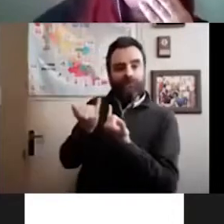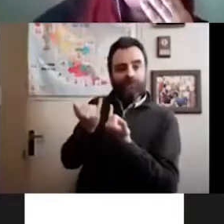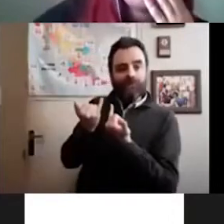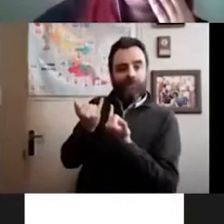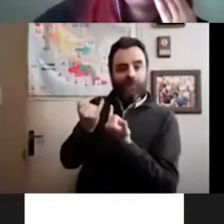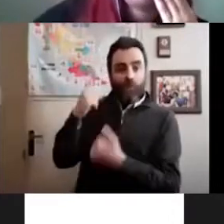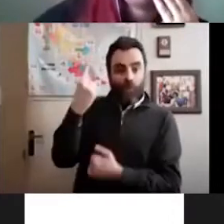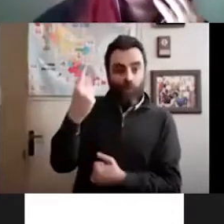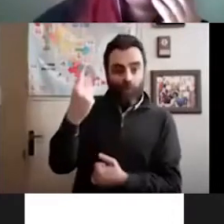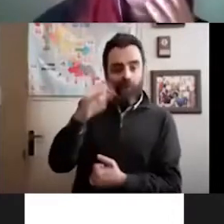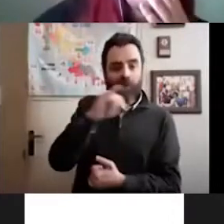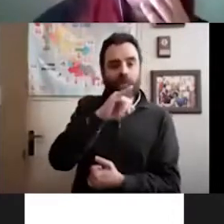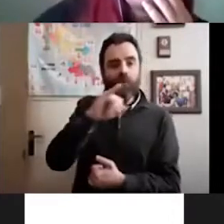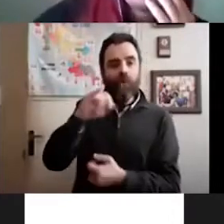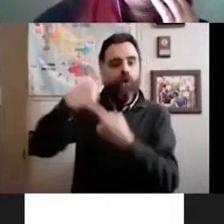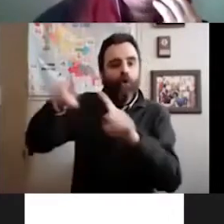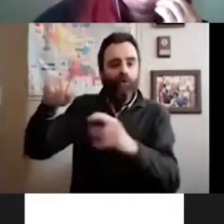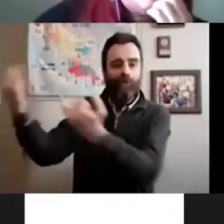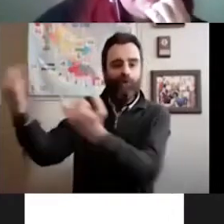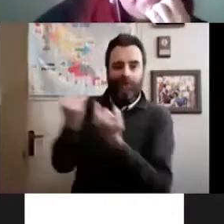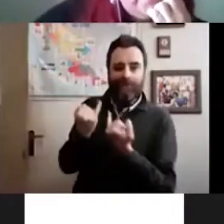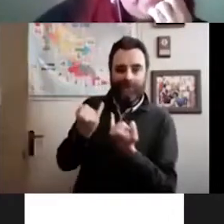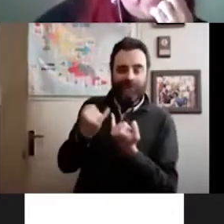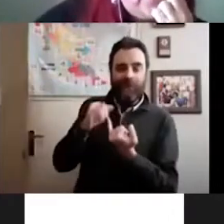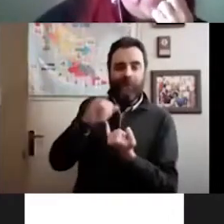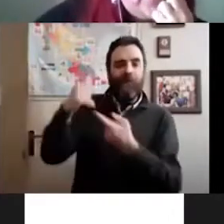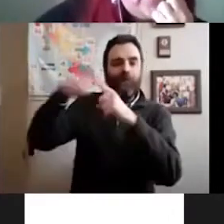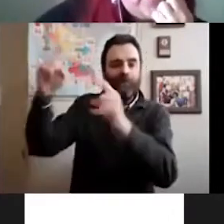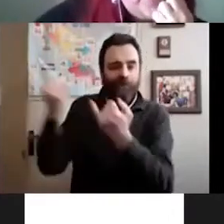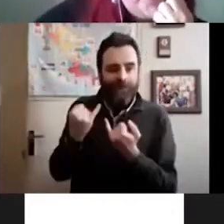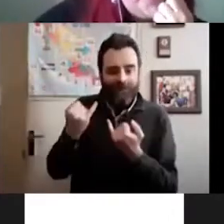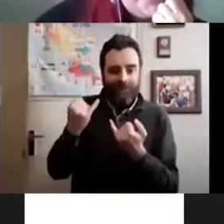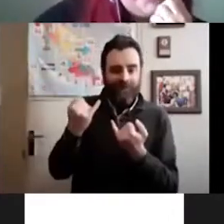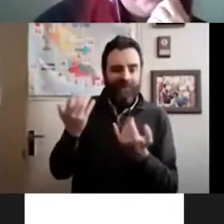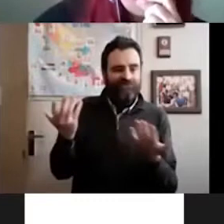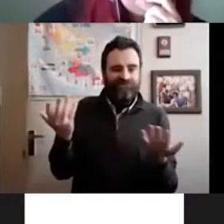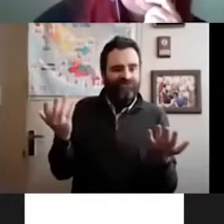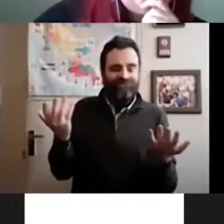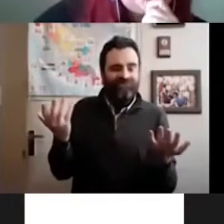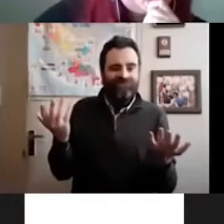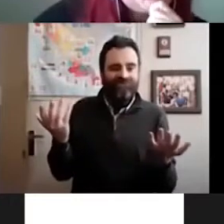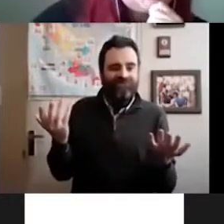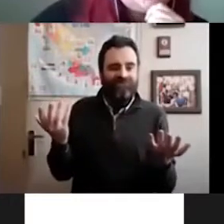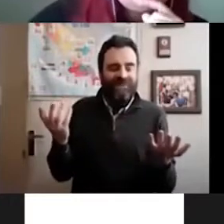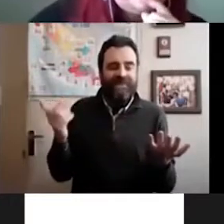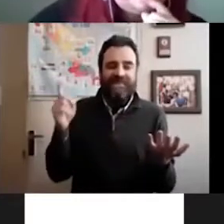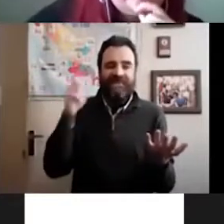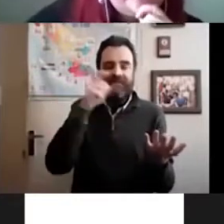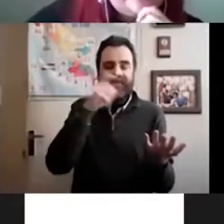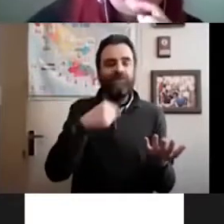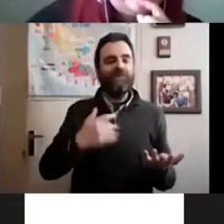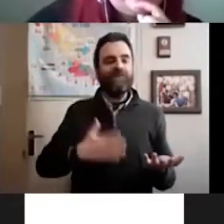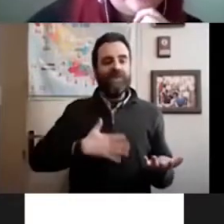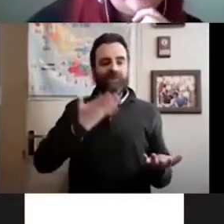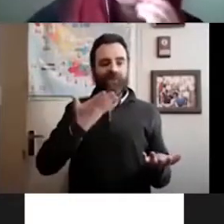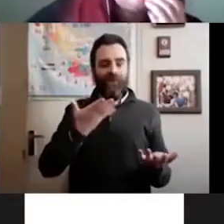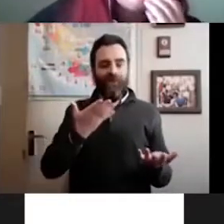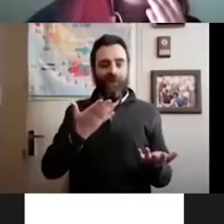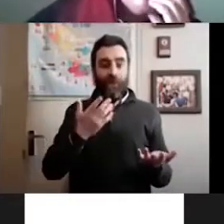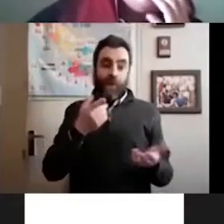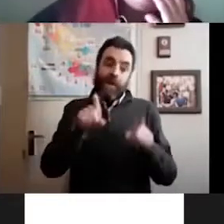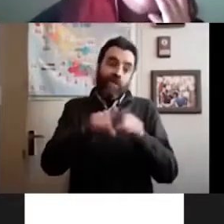El ministerio, la información que nos ha entregado es una y luego nos llega otra información y luego